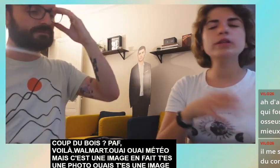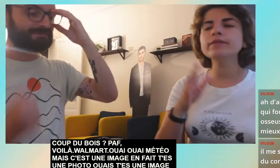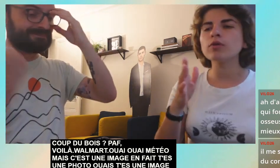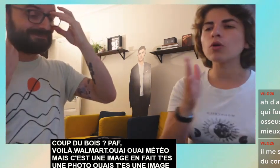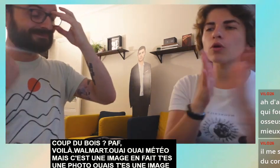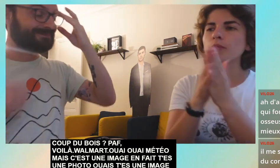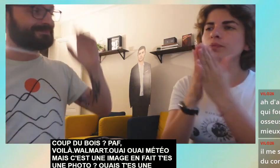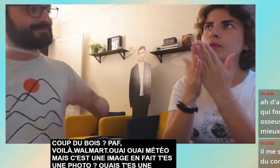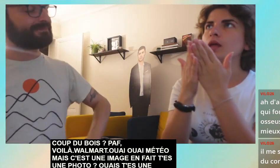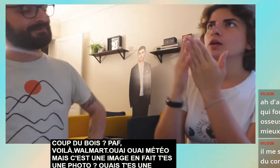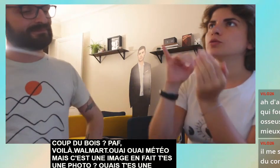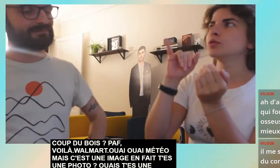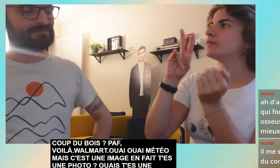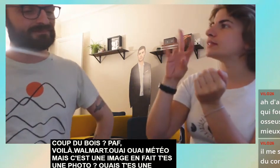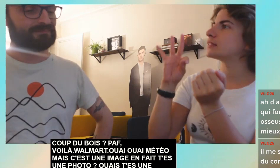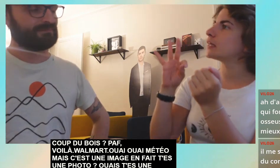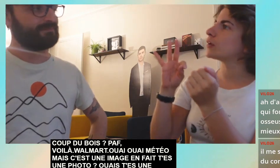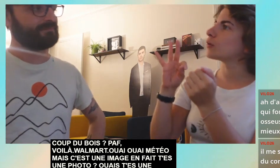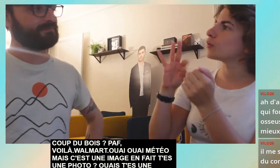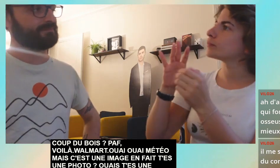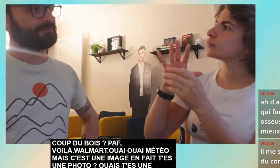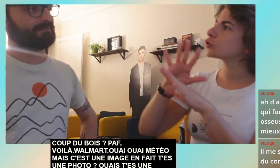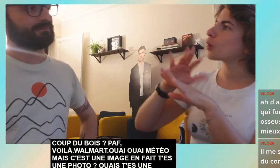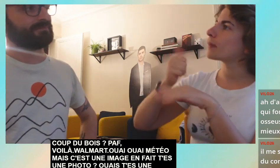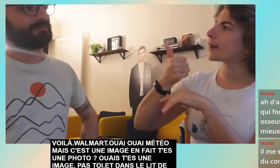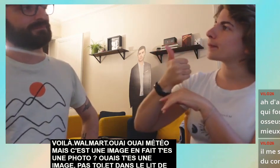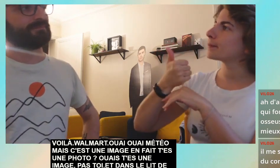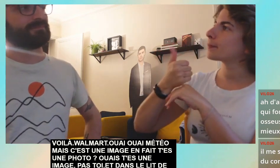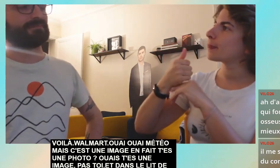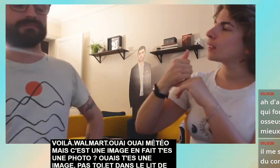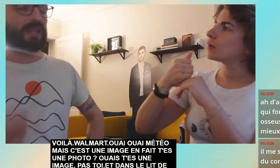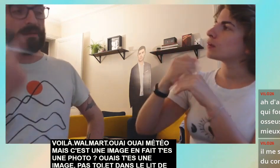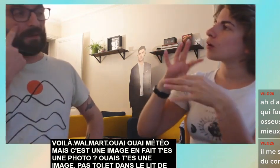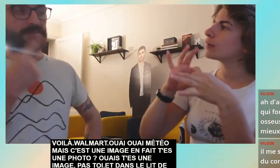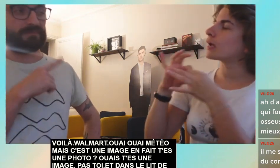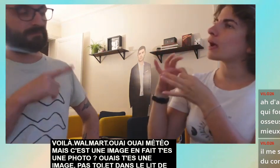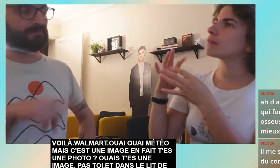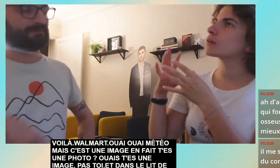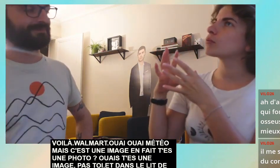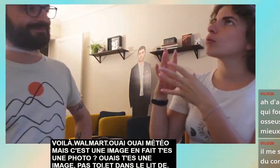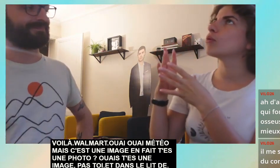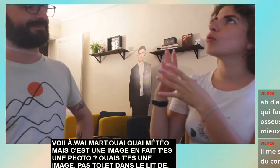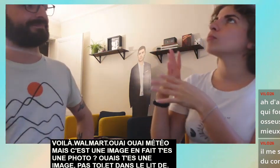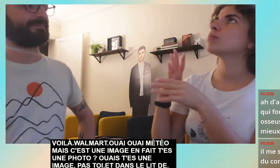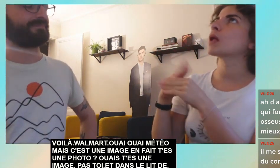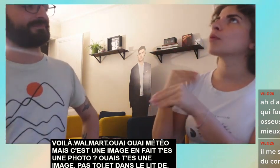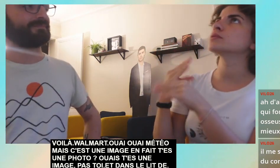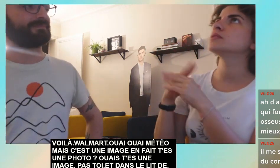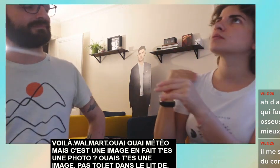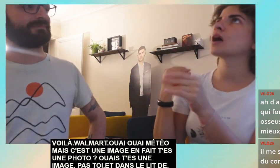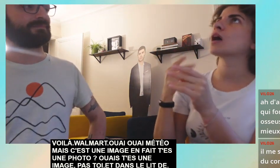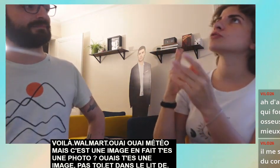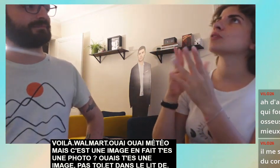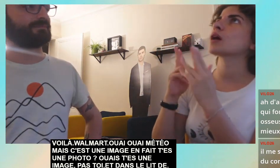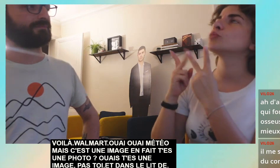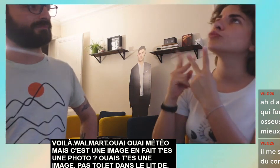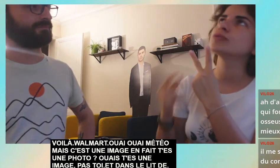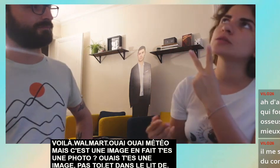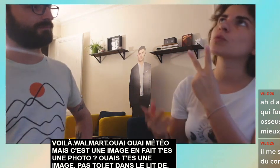livre de IVT tome 1. Un lien avec l'apprentissage, la conjugaison,